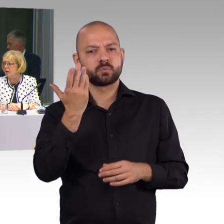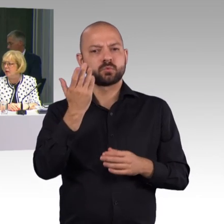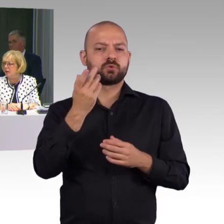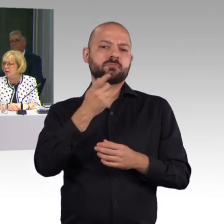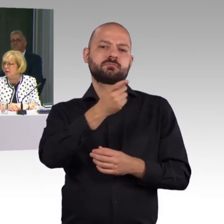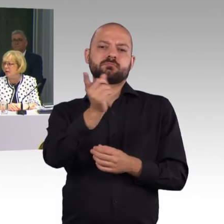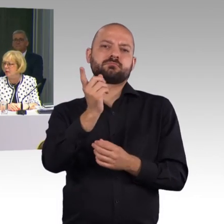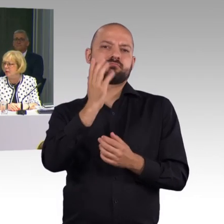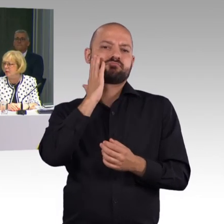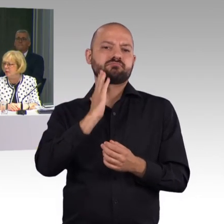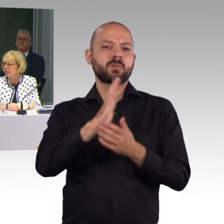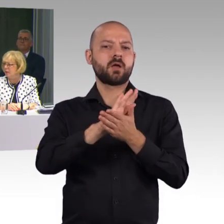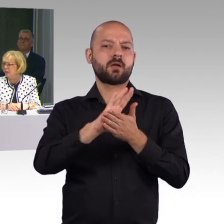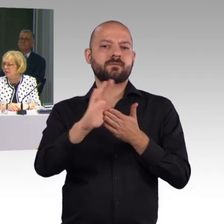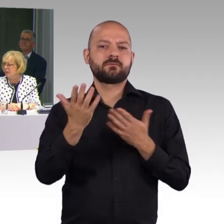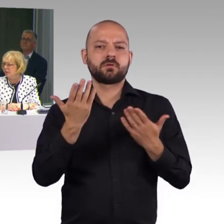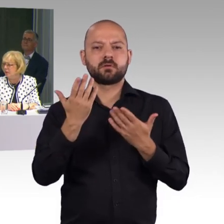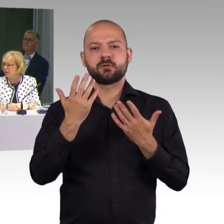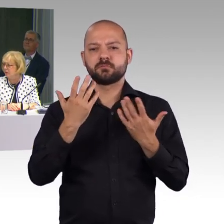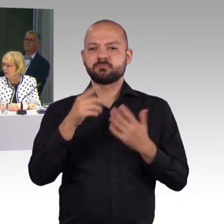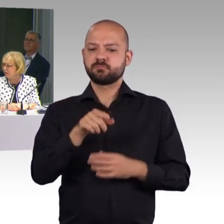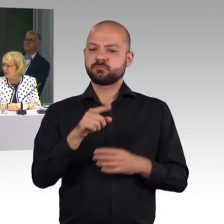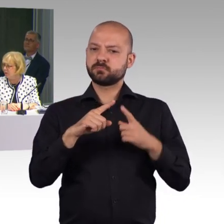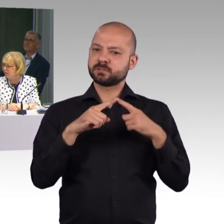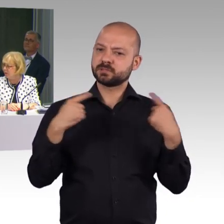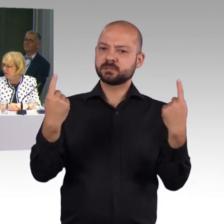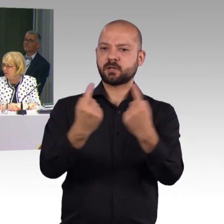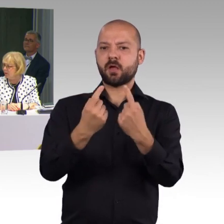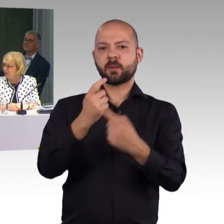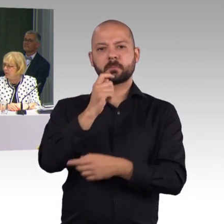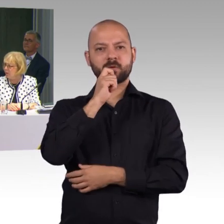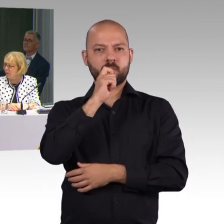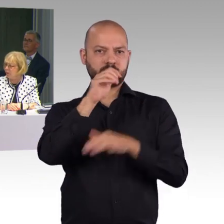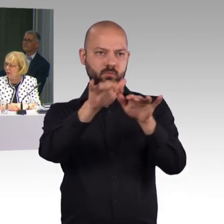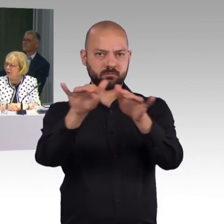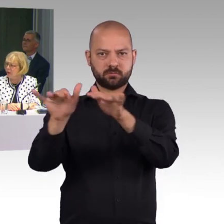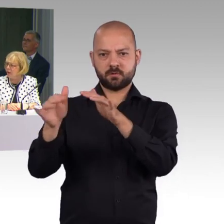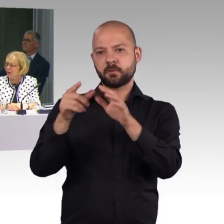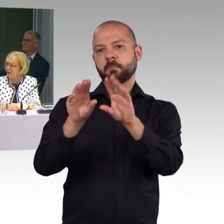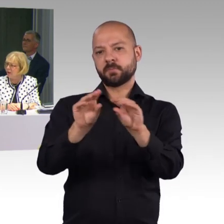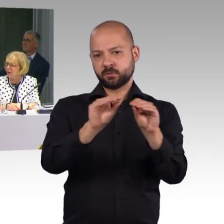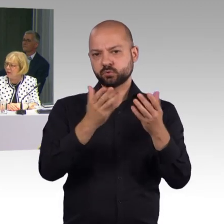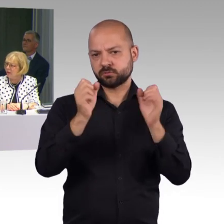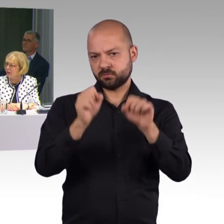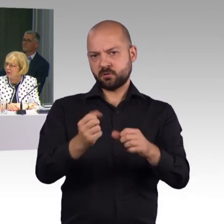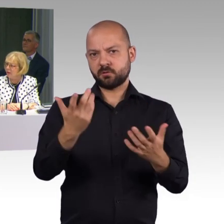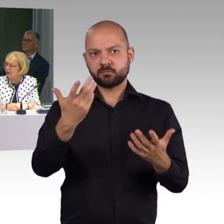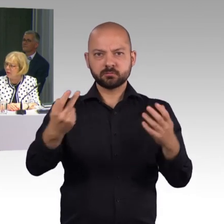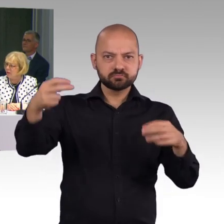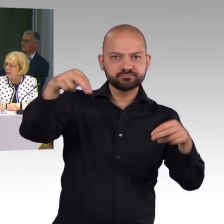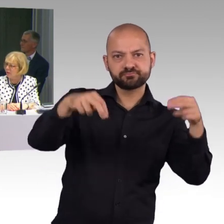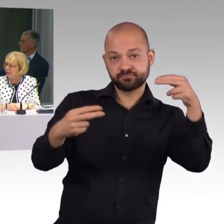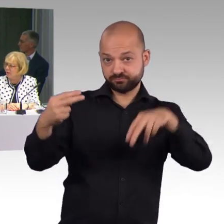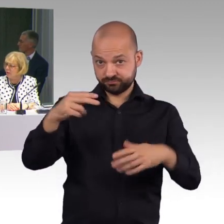keinen vollständigen Überblick haben bei der Anordnung dieses Saals, wenn Sie sich, wenn Sie eine Zwischenbemerkung oder Zwischenfrage stellen wollen, gleich zu